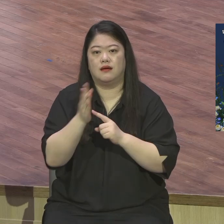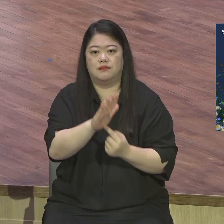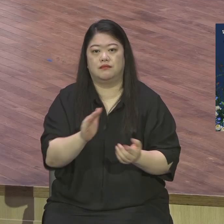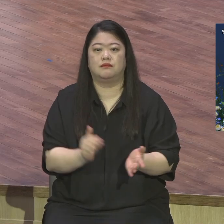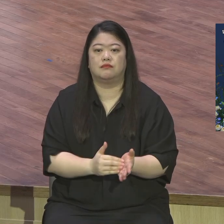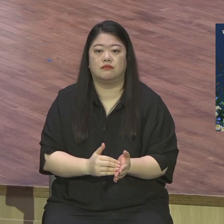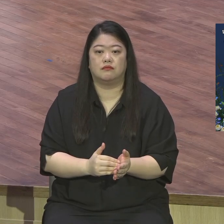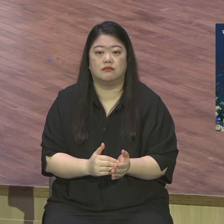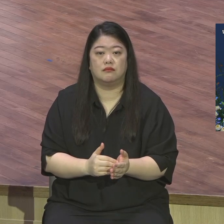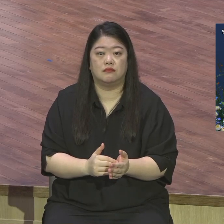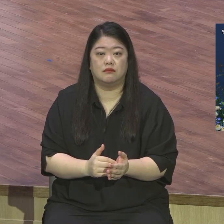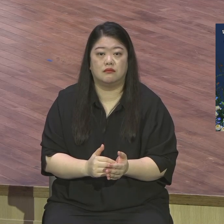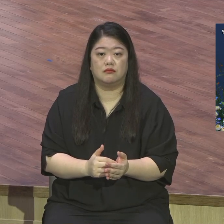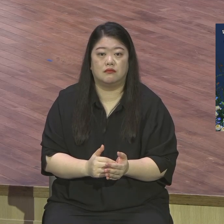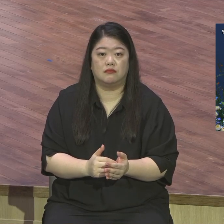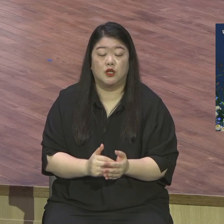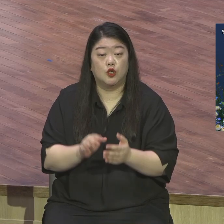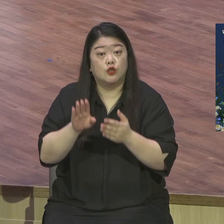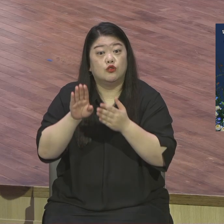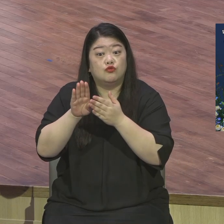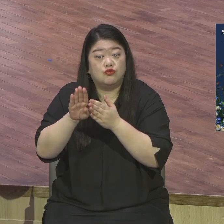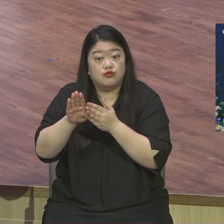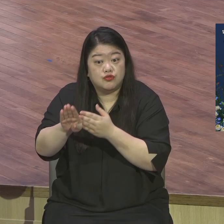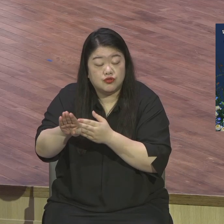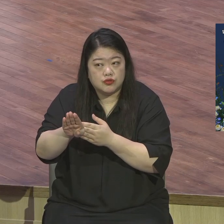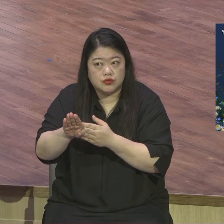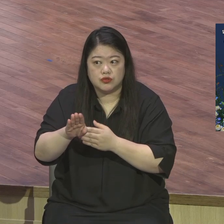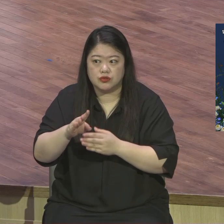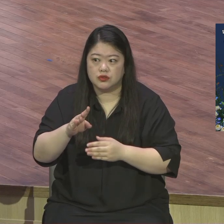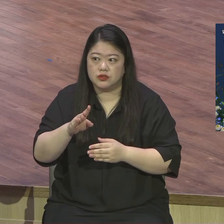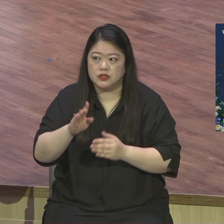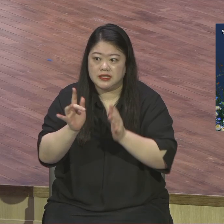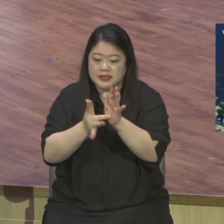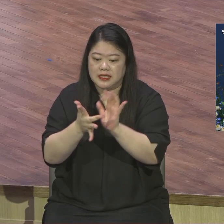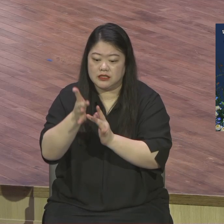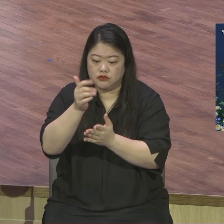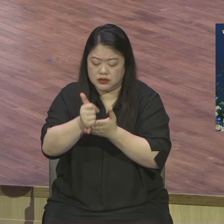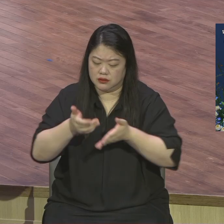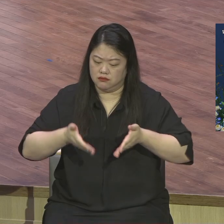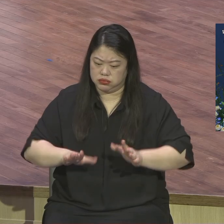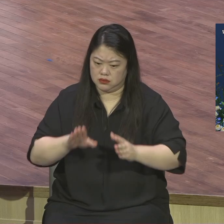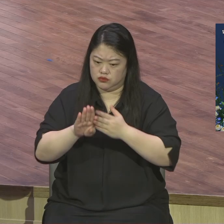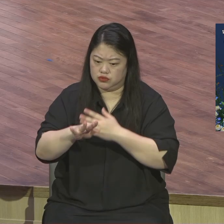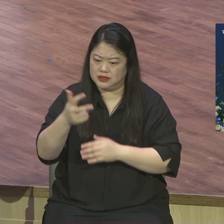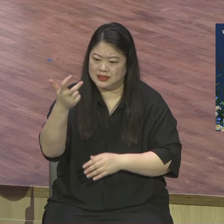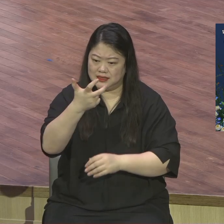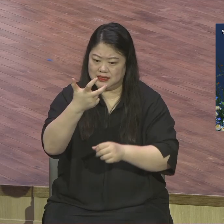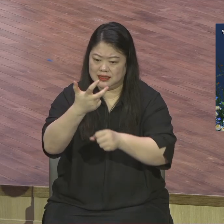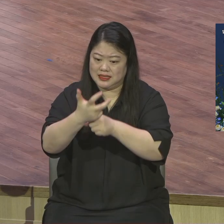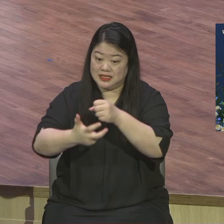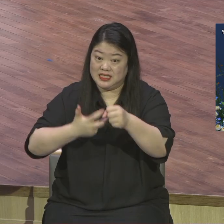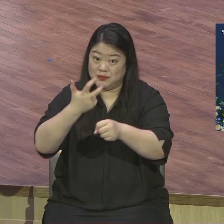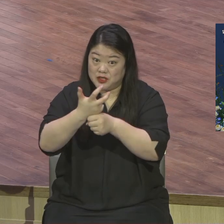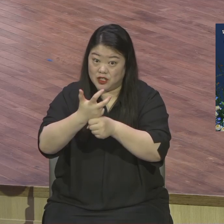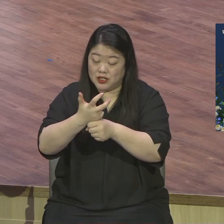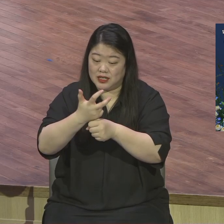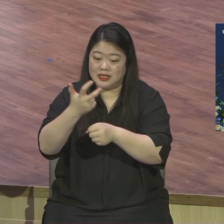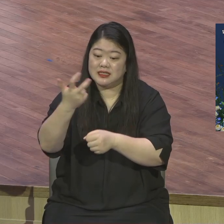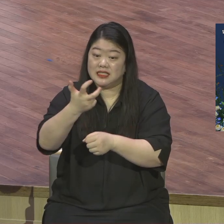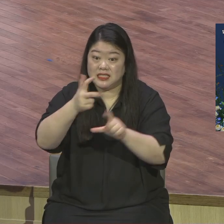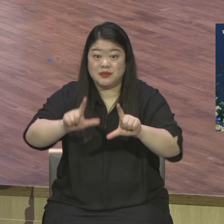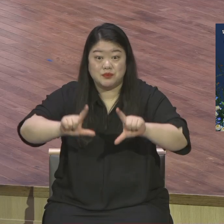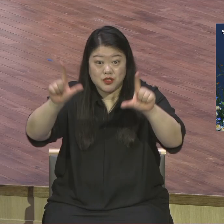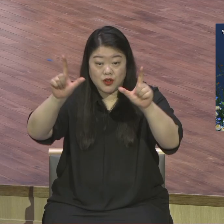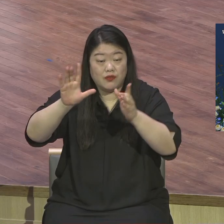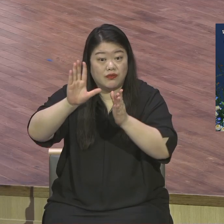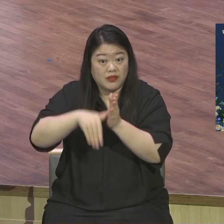이후에 주 70년 정확하게 35년 후에 어떻게